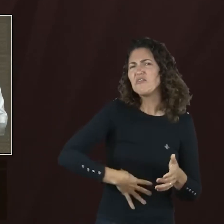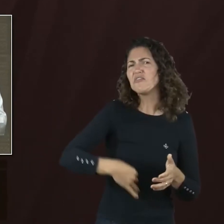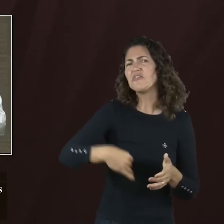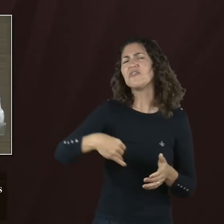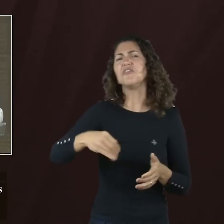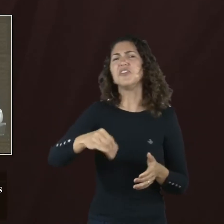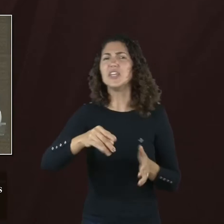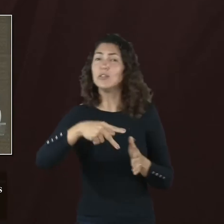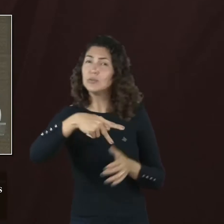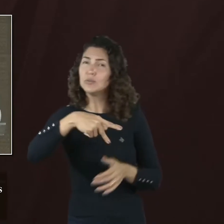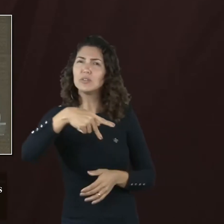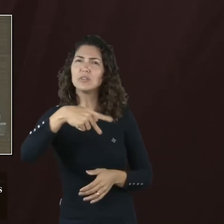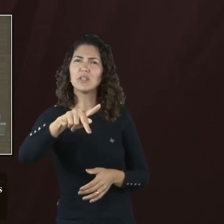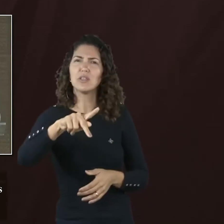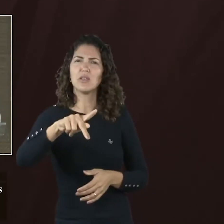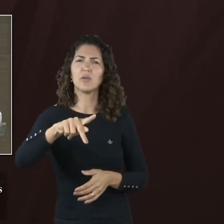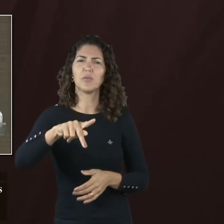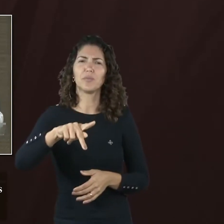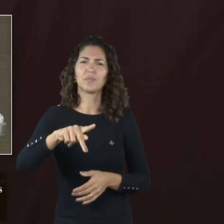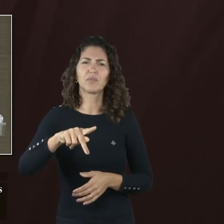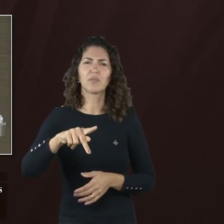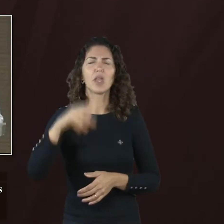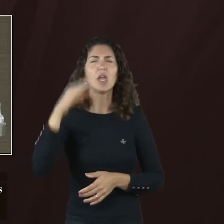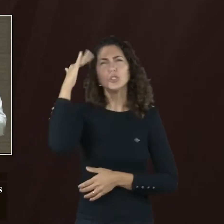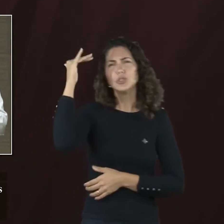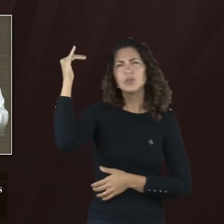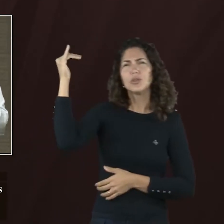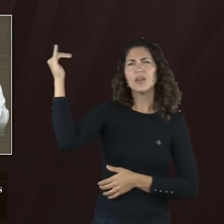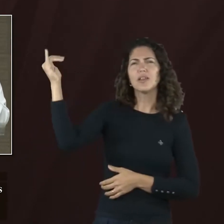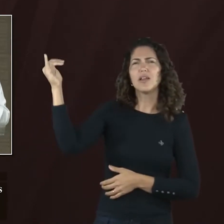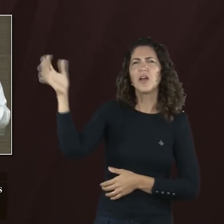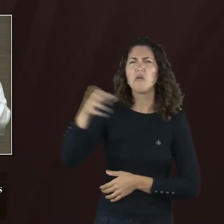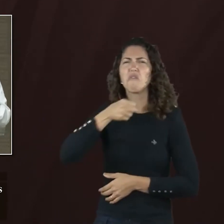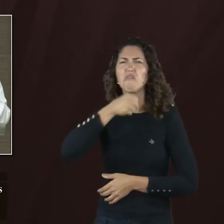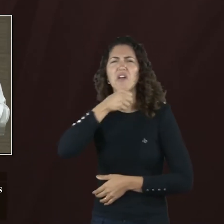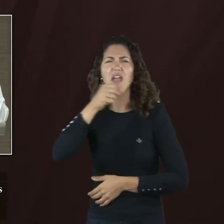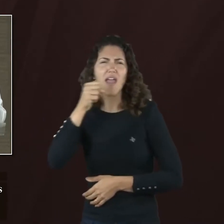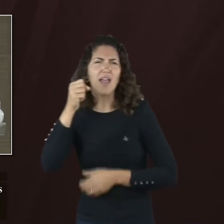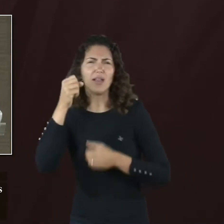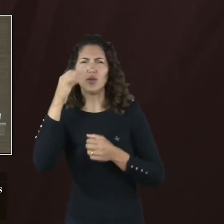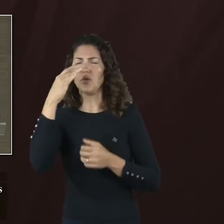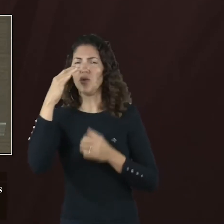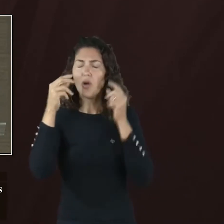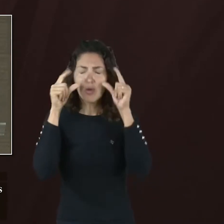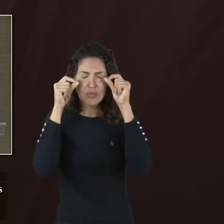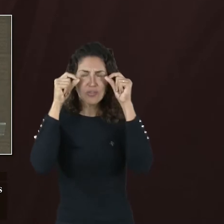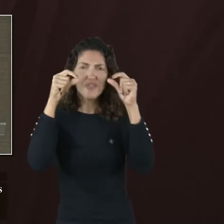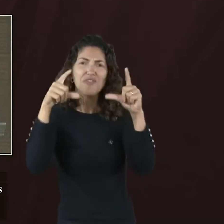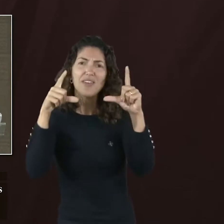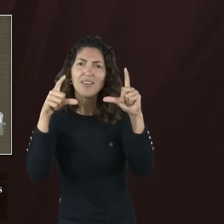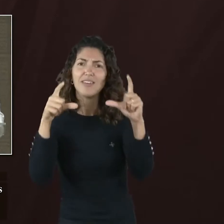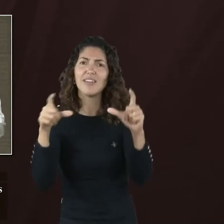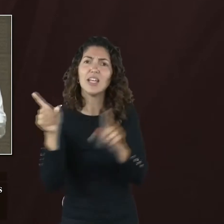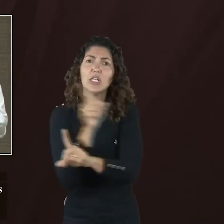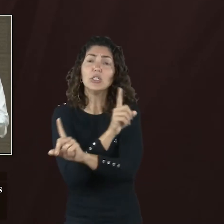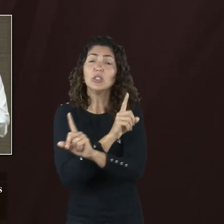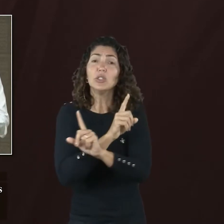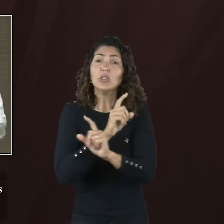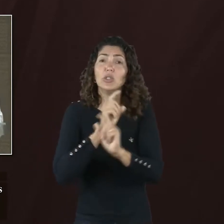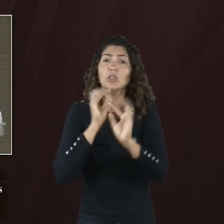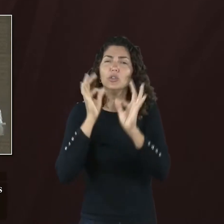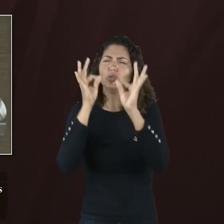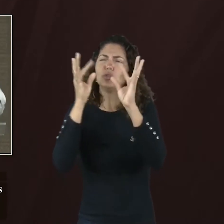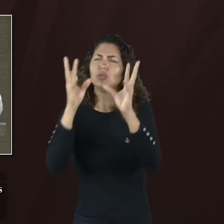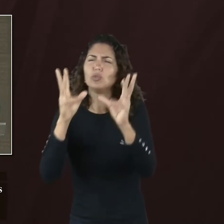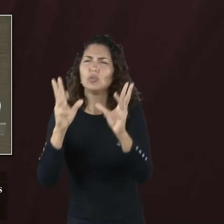Até sobre os meus servos e sobre minhas servas derramarei do meu Espírito naqueles